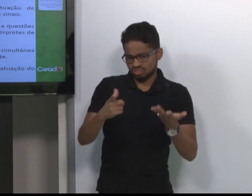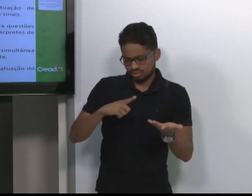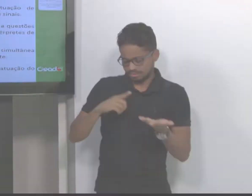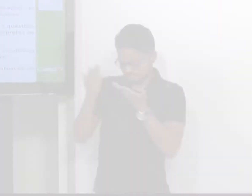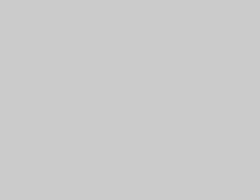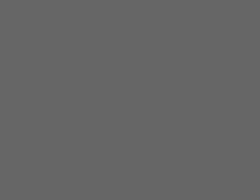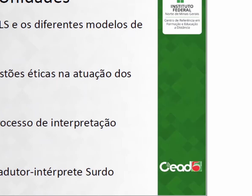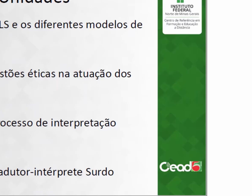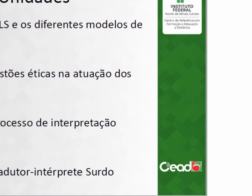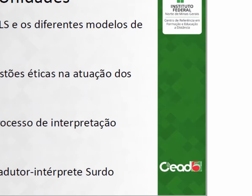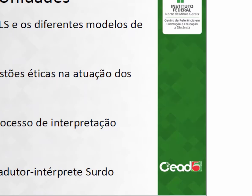unidades.